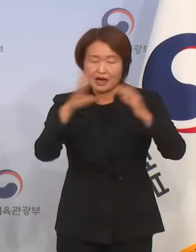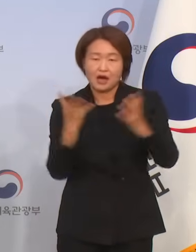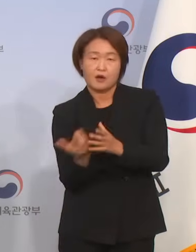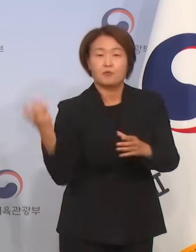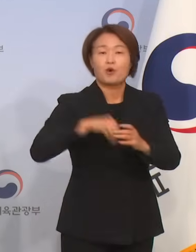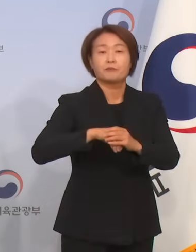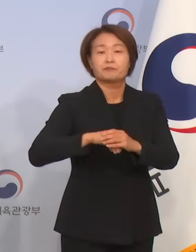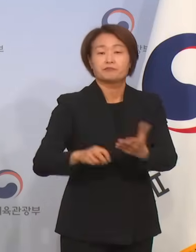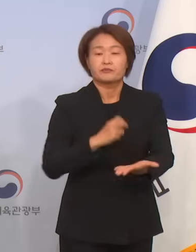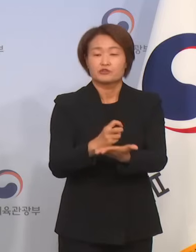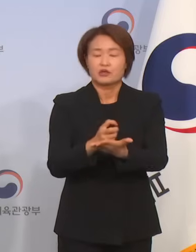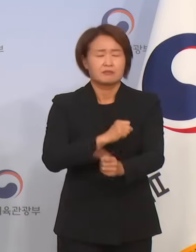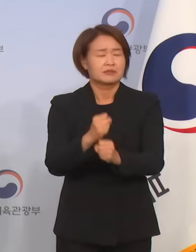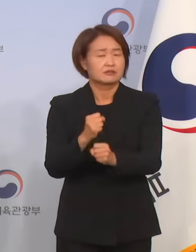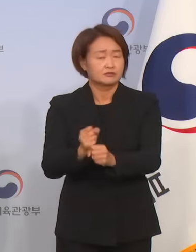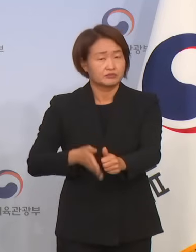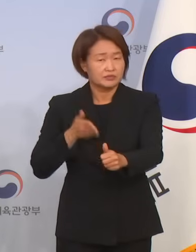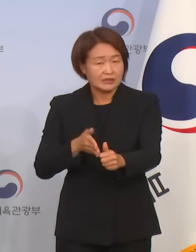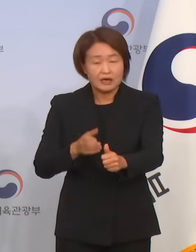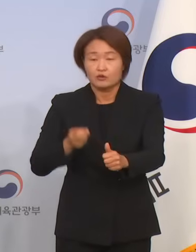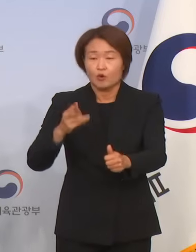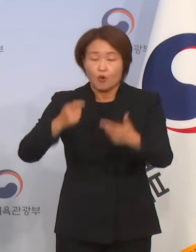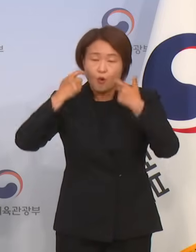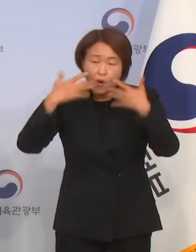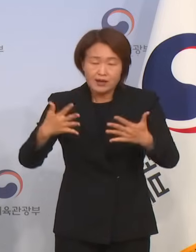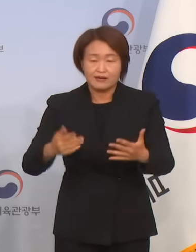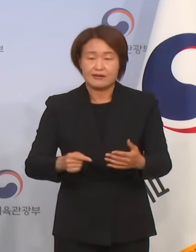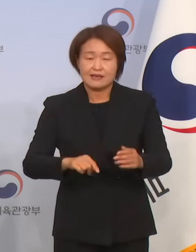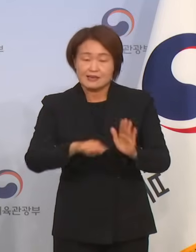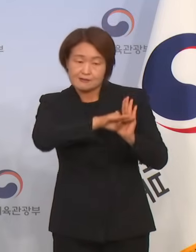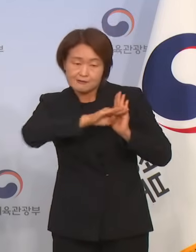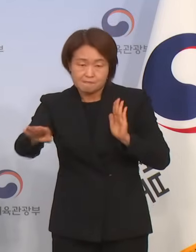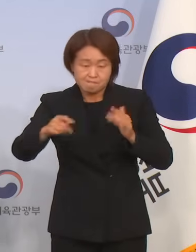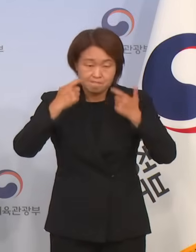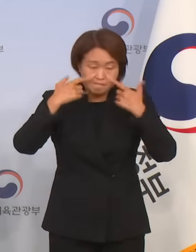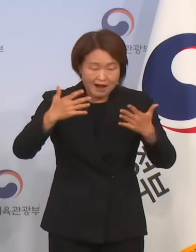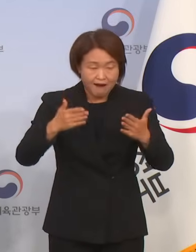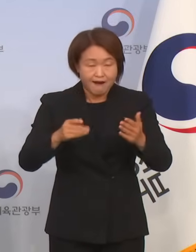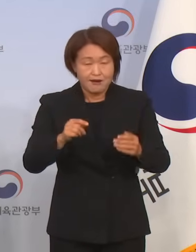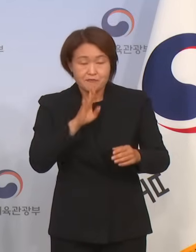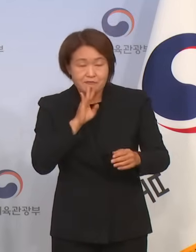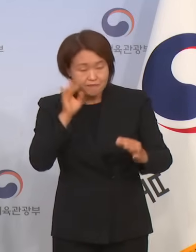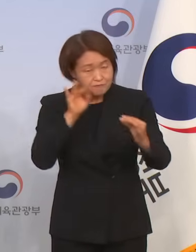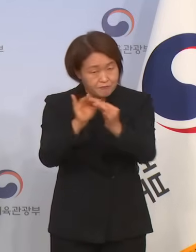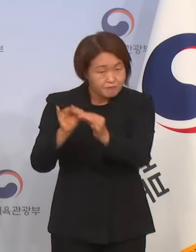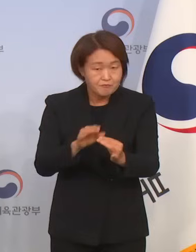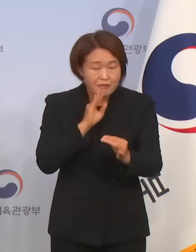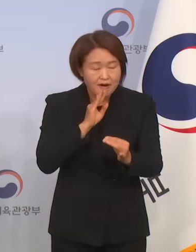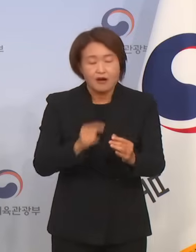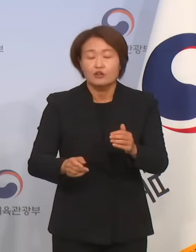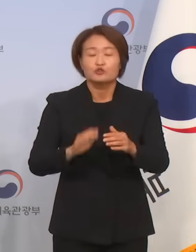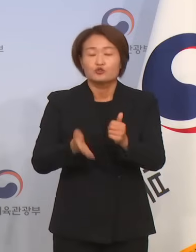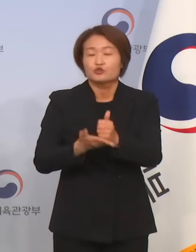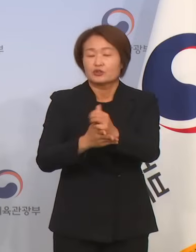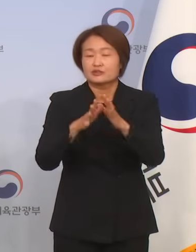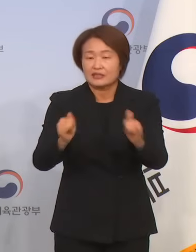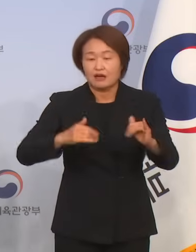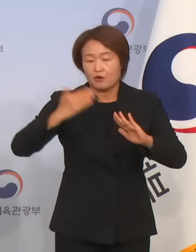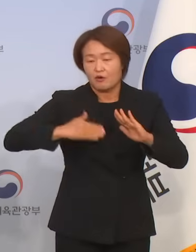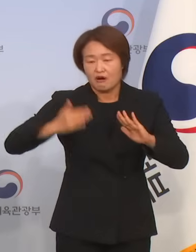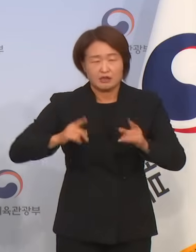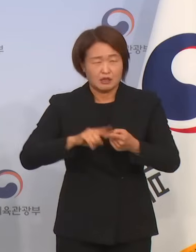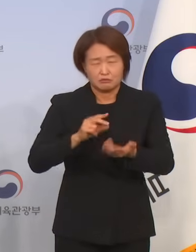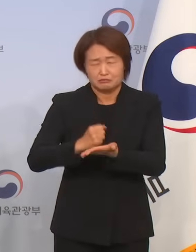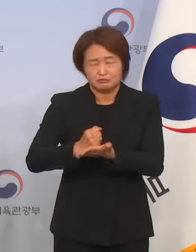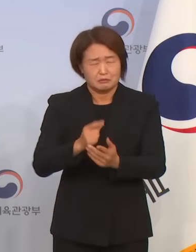포함된 규정을 마련하고 명문화된 선발 기준의 부재로 지도자 추천 관련 공정성이